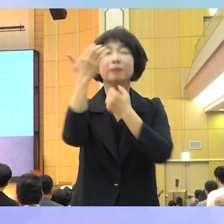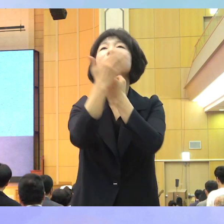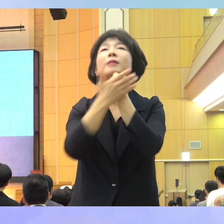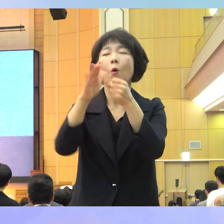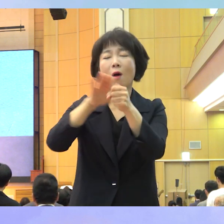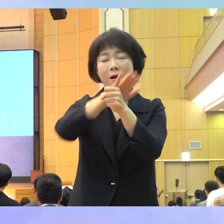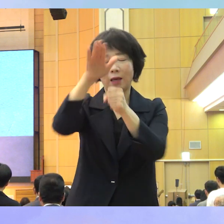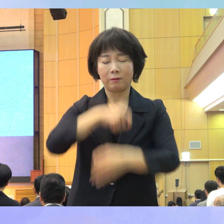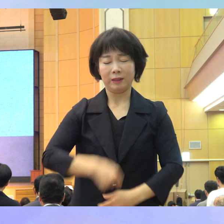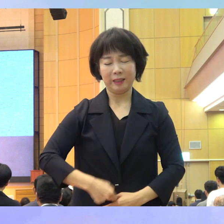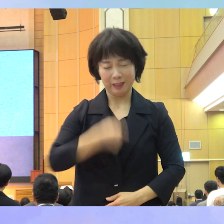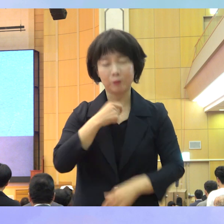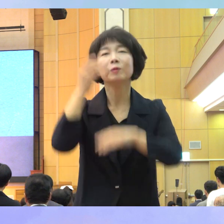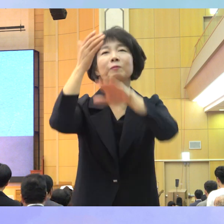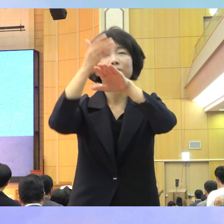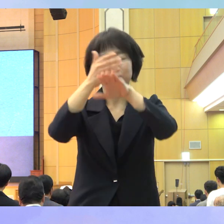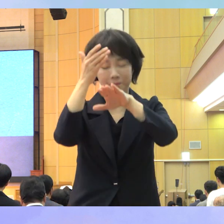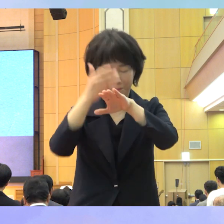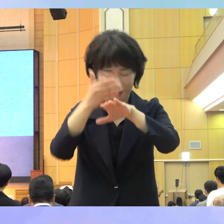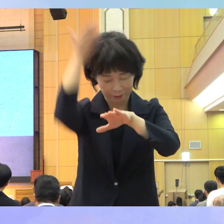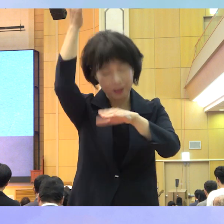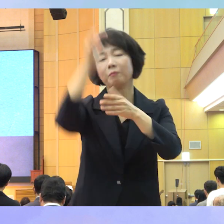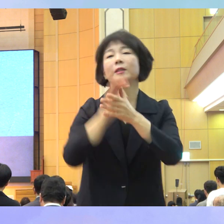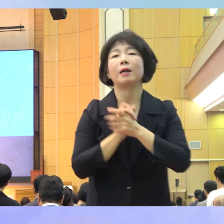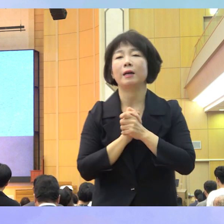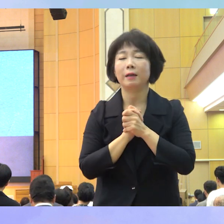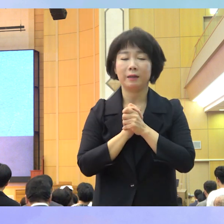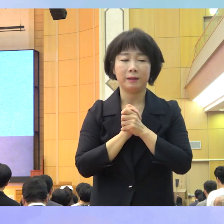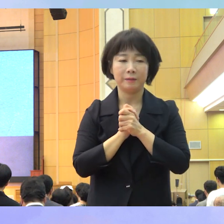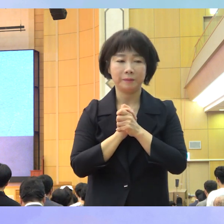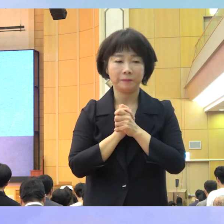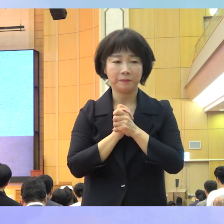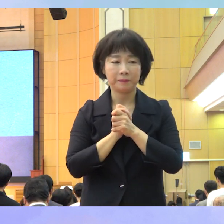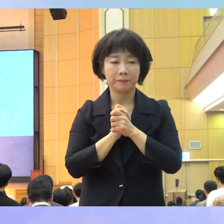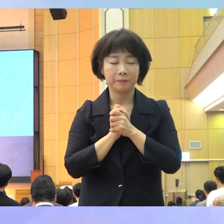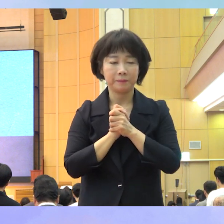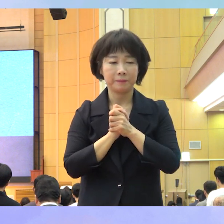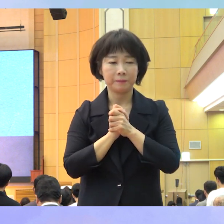은혜와 사랑을 진심으로 감사드립니다.